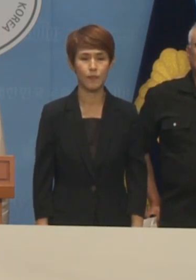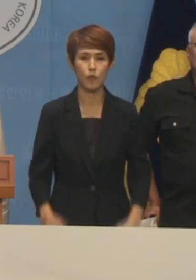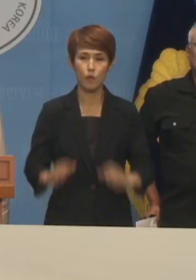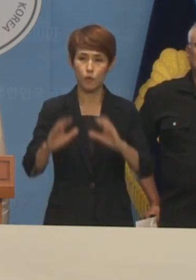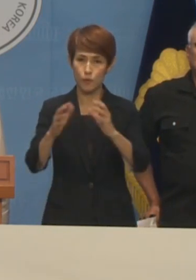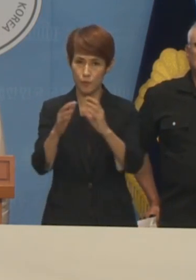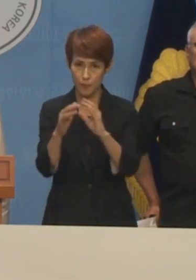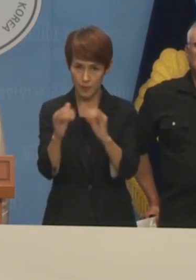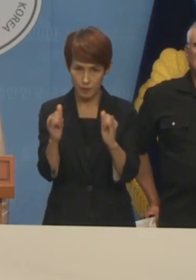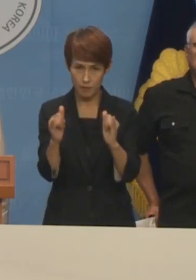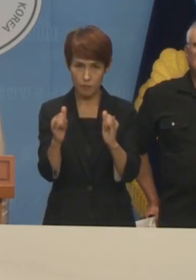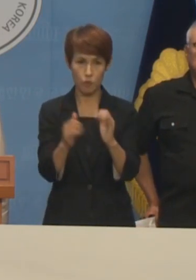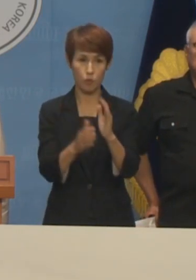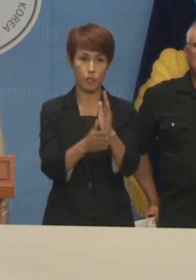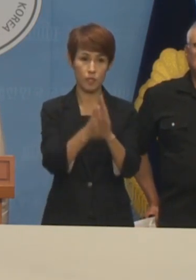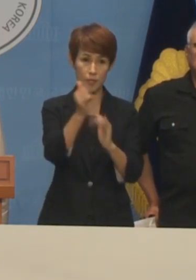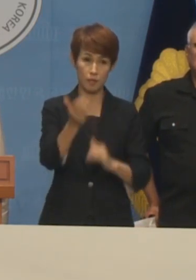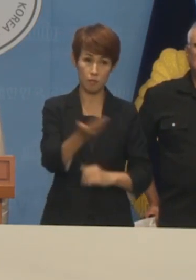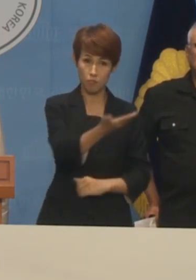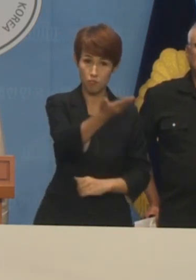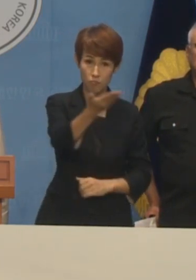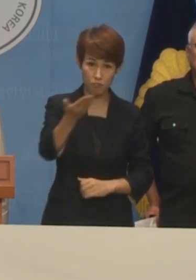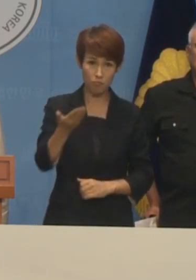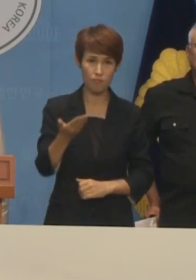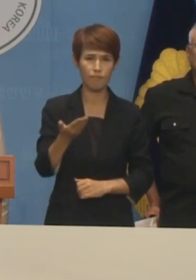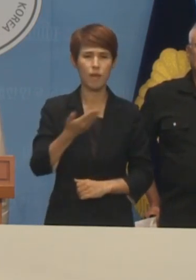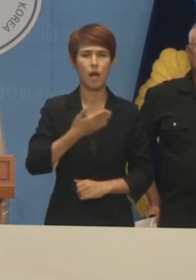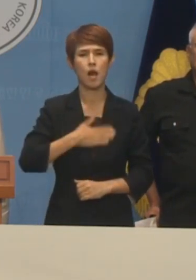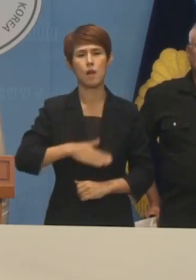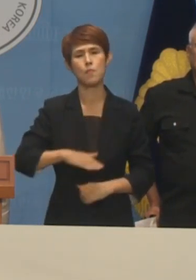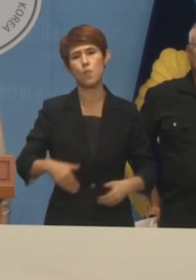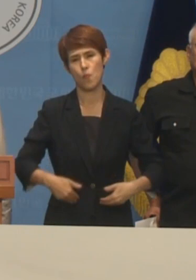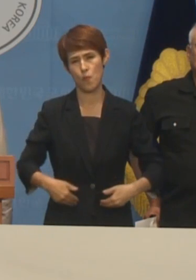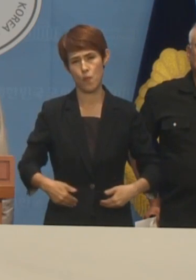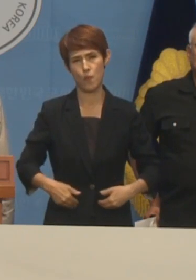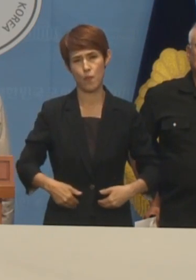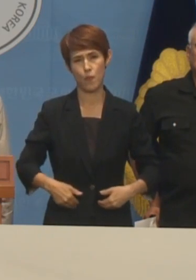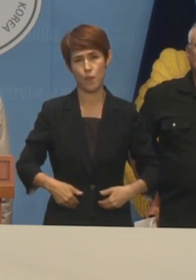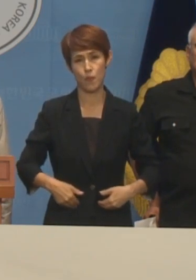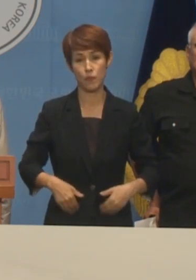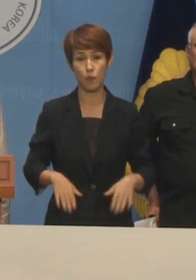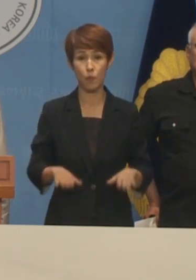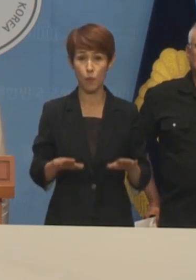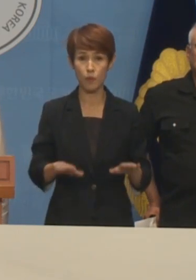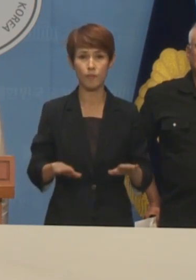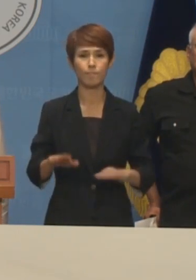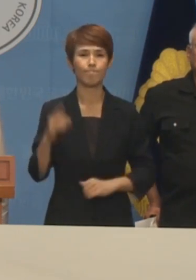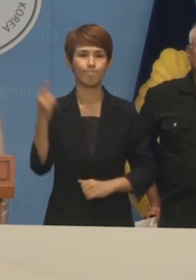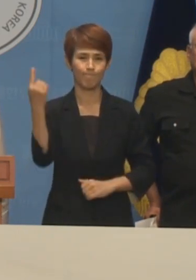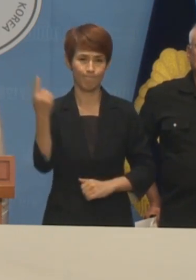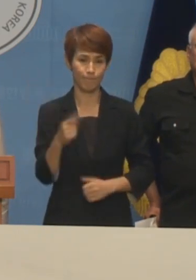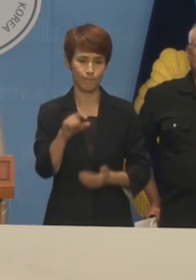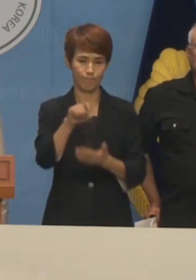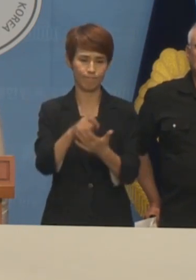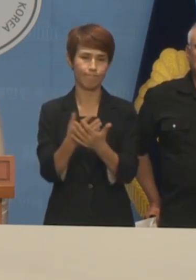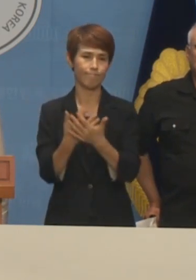시민, 대중들도 민주들도 이거 알아야 되겠다 싶어서 오늘 이런 그